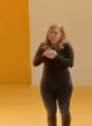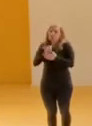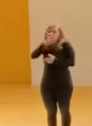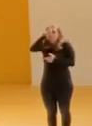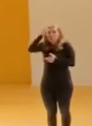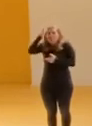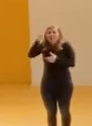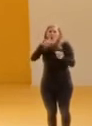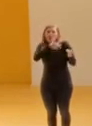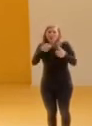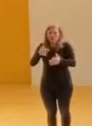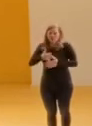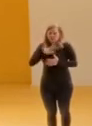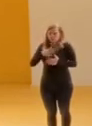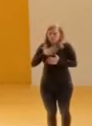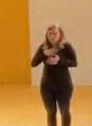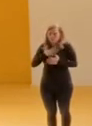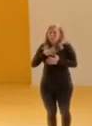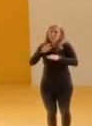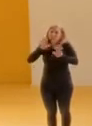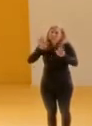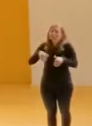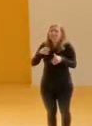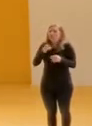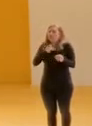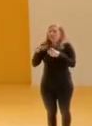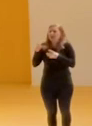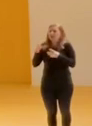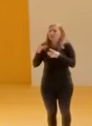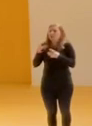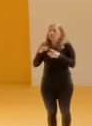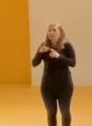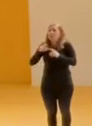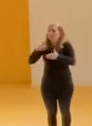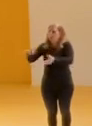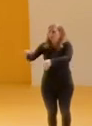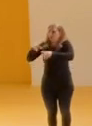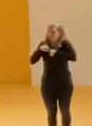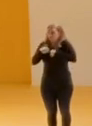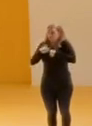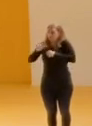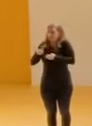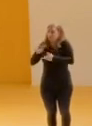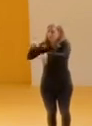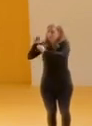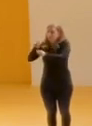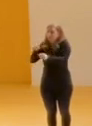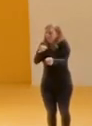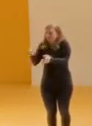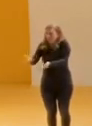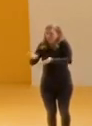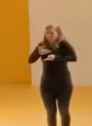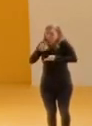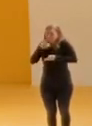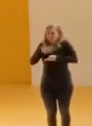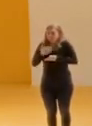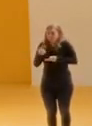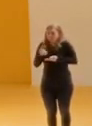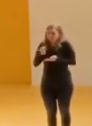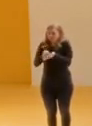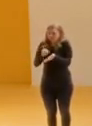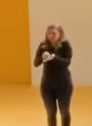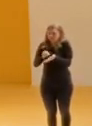odczuwa czy też jak sobie nawet wyobraża że uzyska to Na co poluje to od razu niemal widzi bezpośrednio użyteczność tego